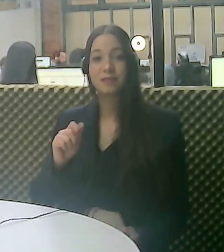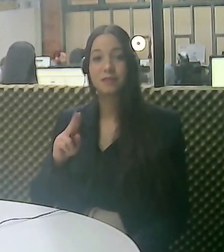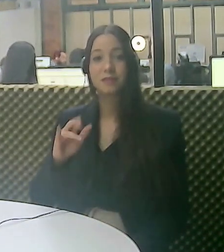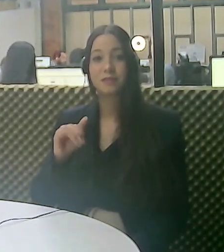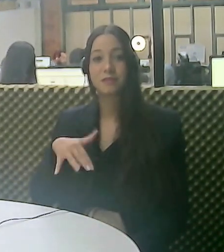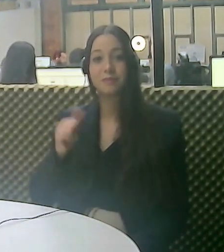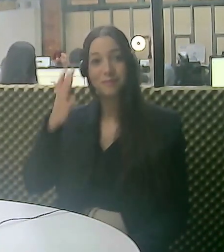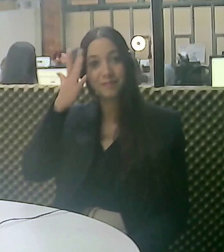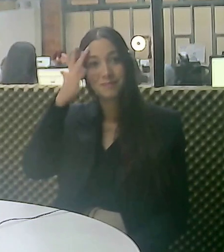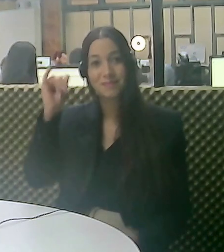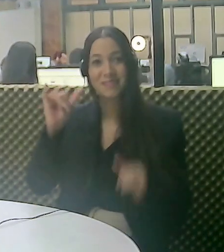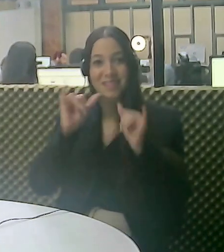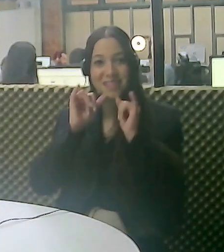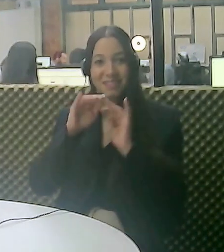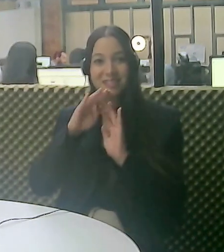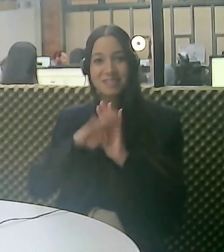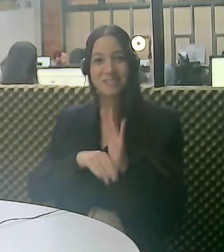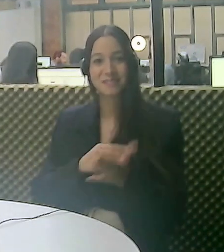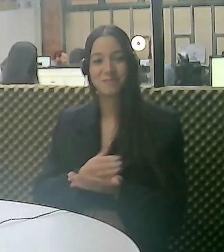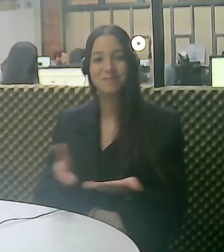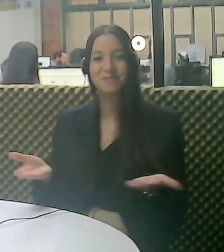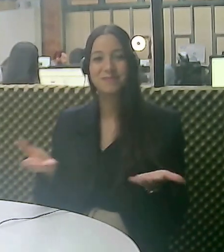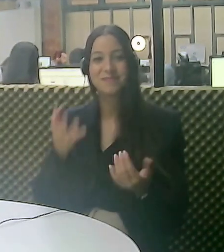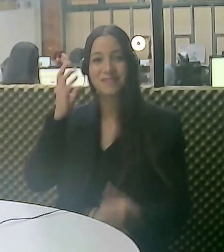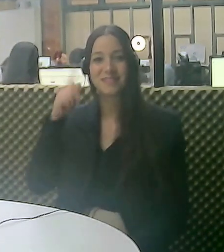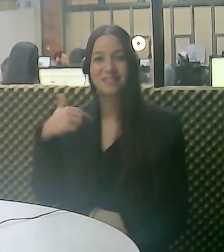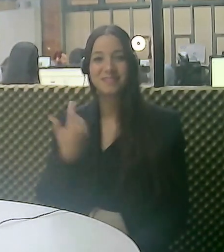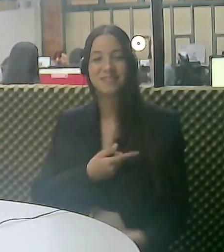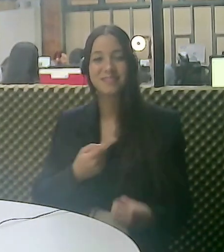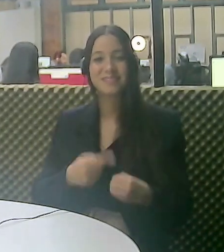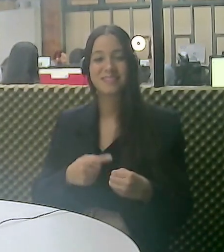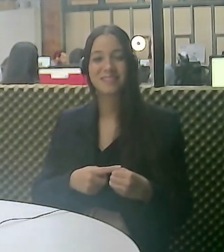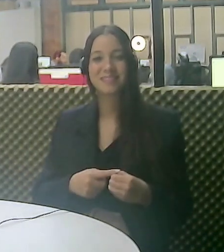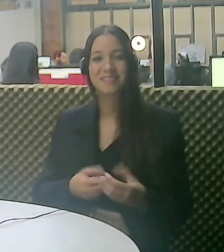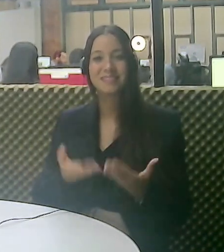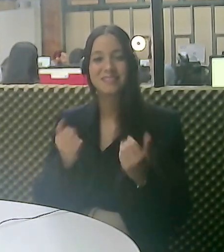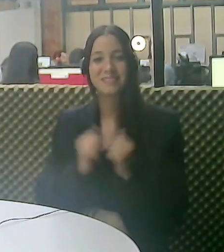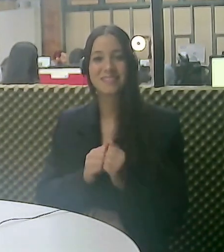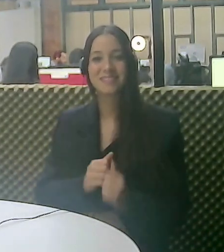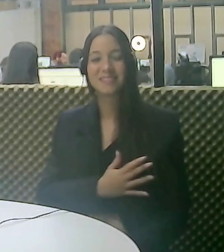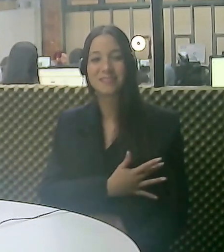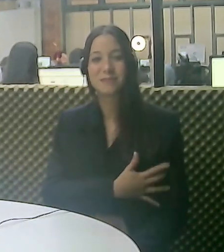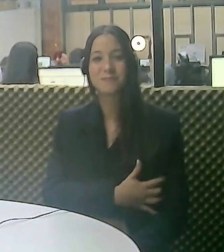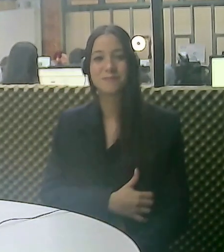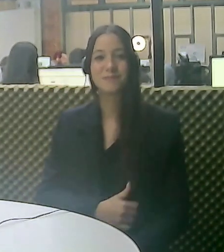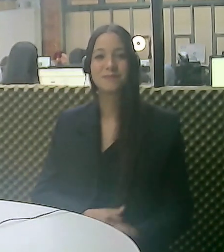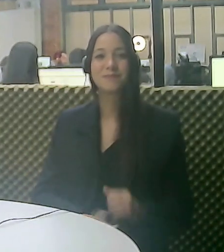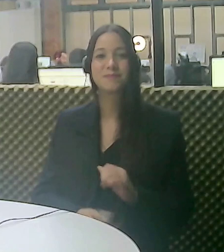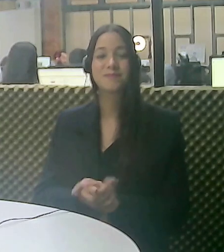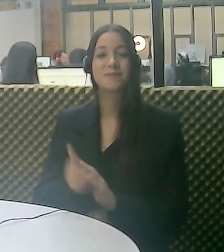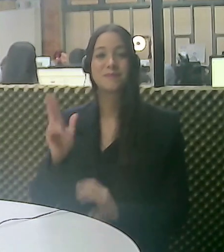amanhã. Essas e outras notícias a partir de agora na Rádio Nossa Cidade. Vamos juntos!